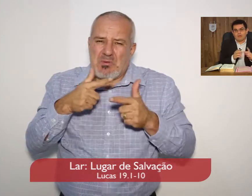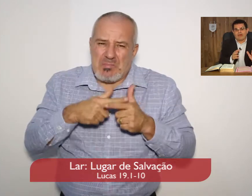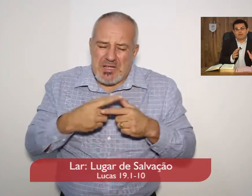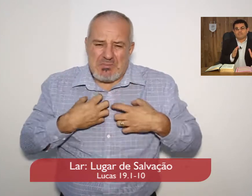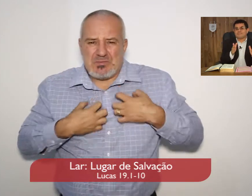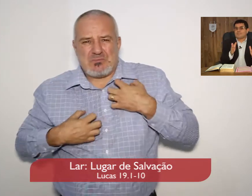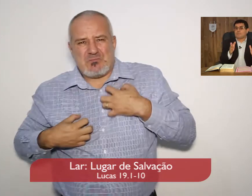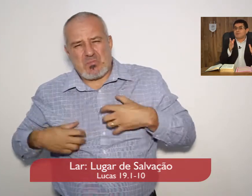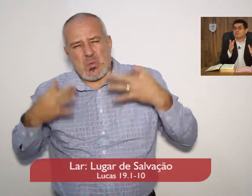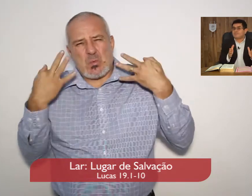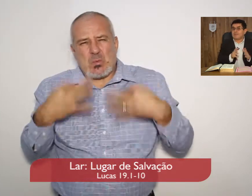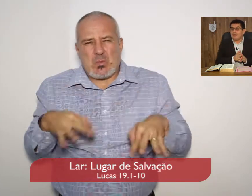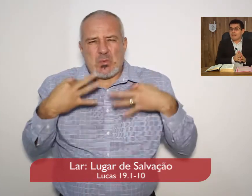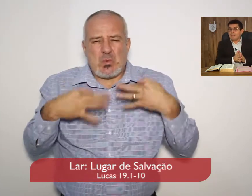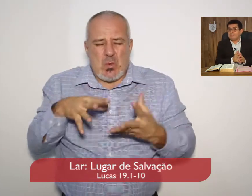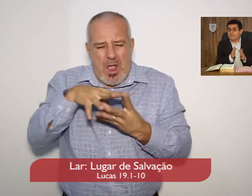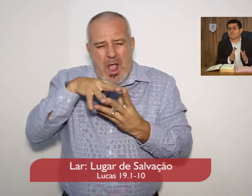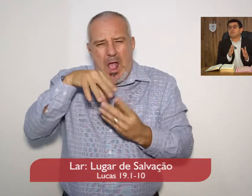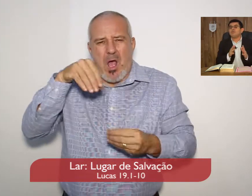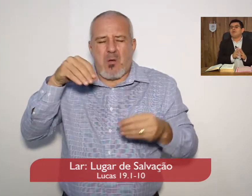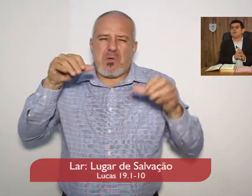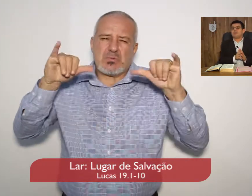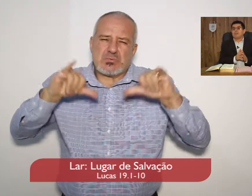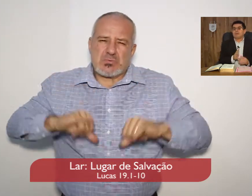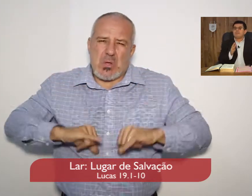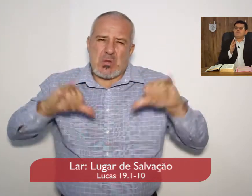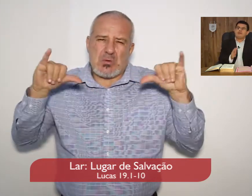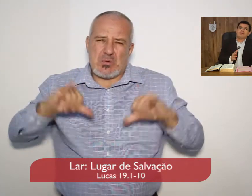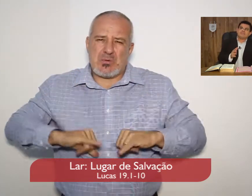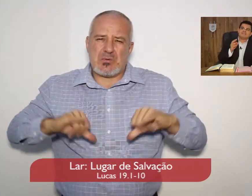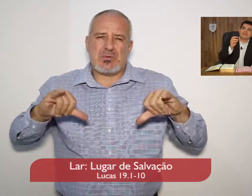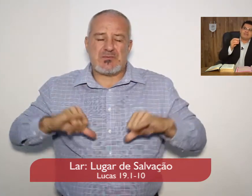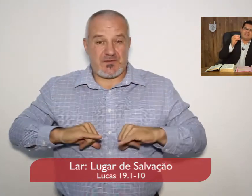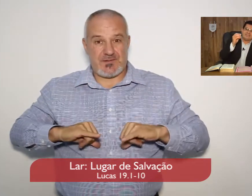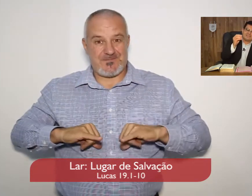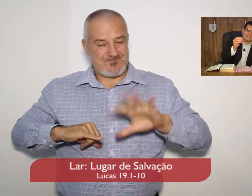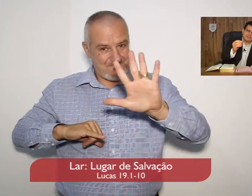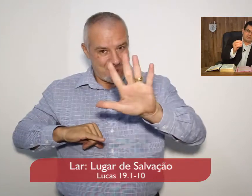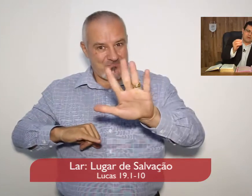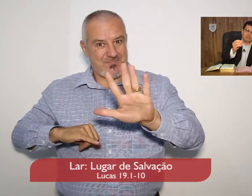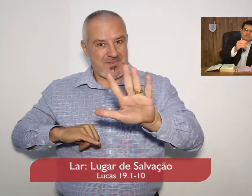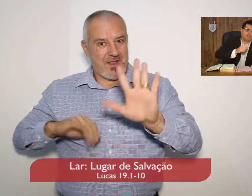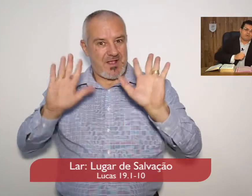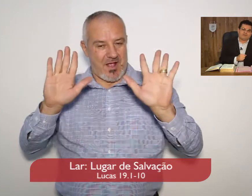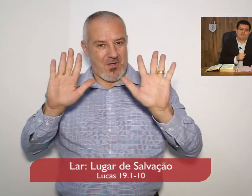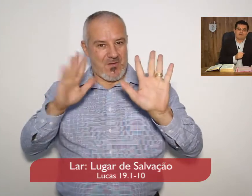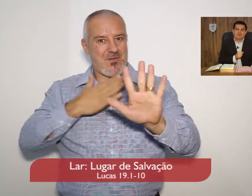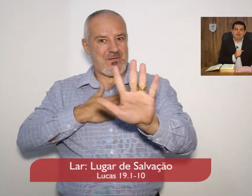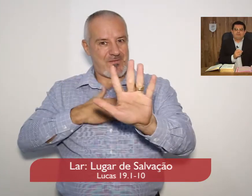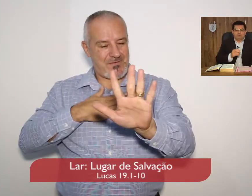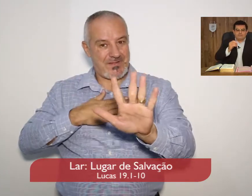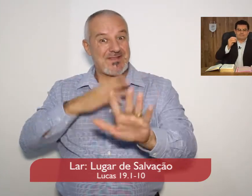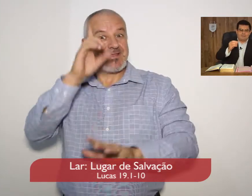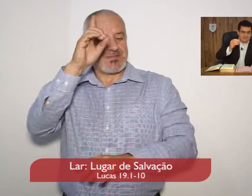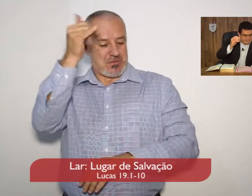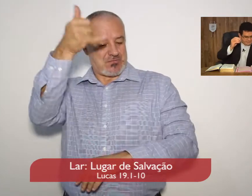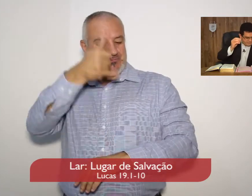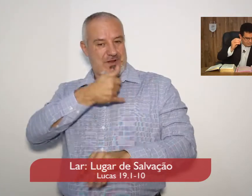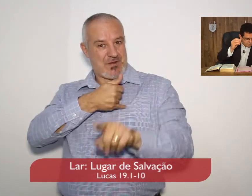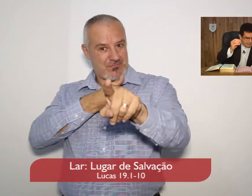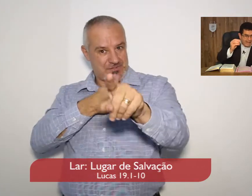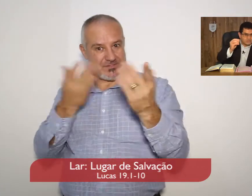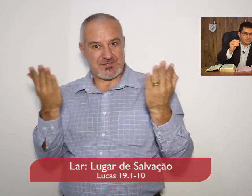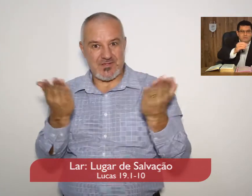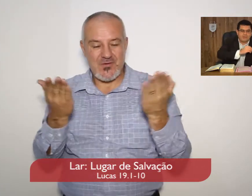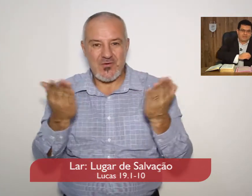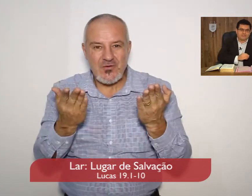E eu quero dizer para você, neste momento, que Deus está ministrando ao seu coração. Deus está